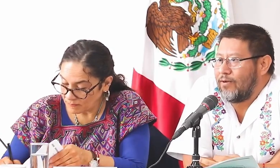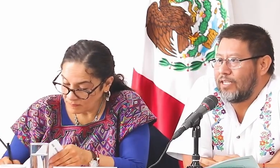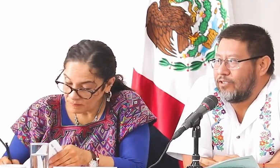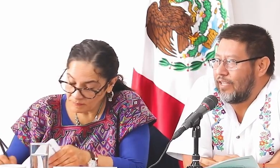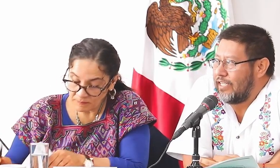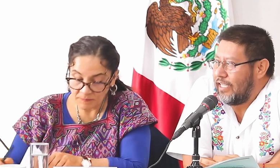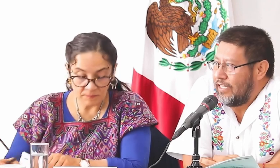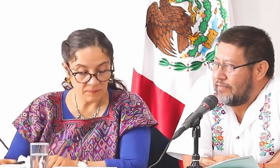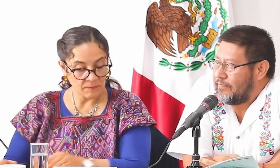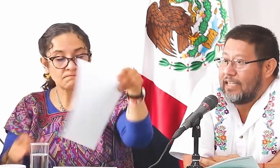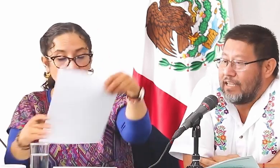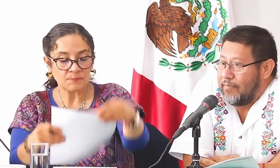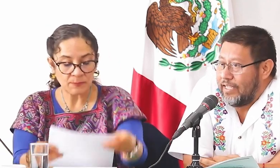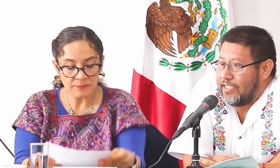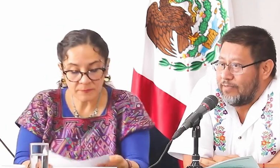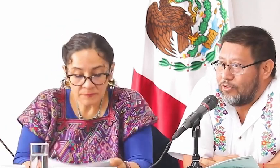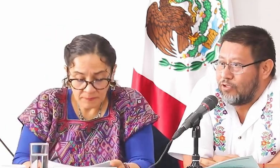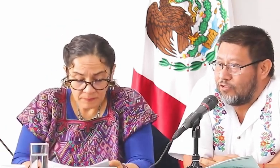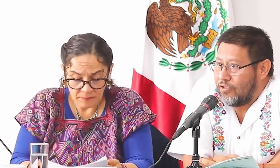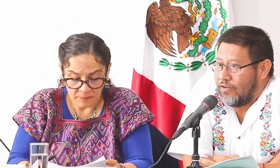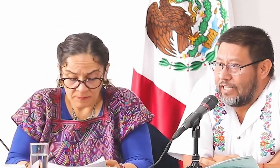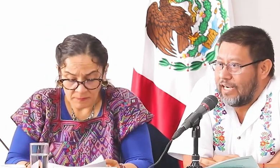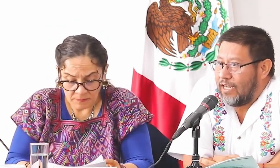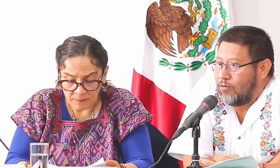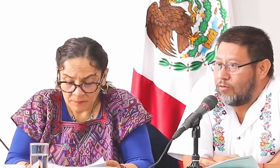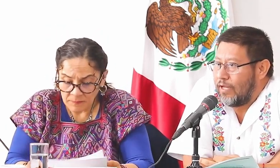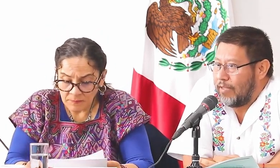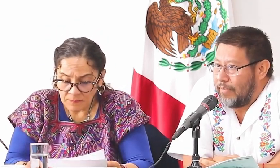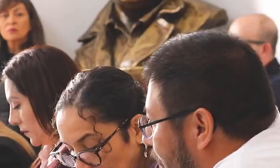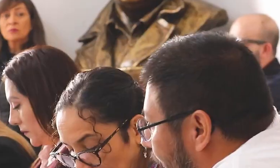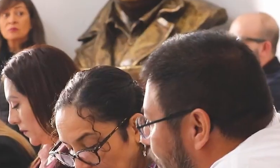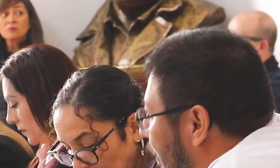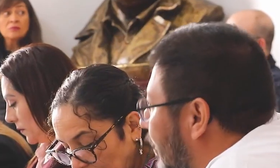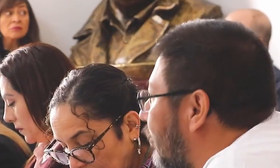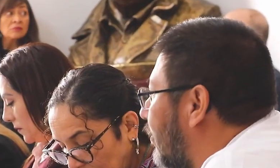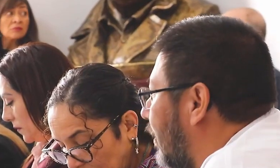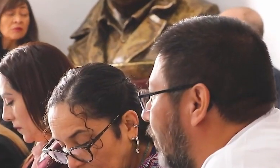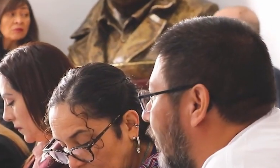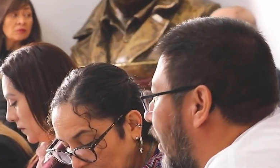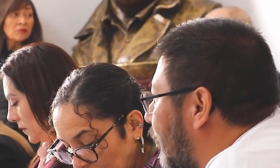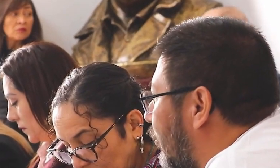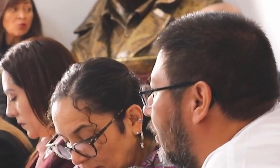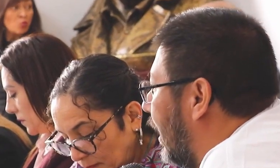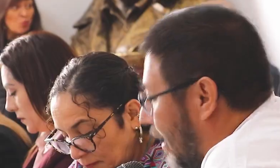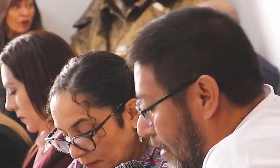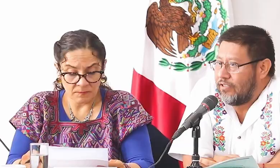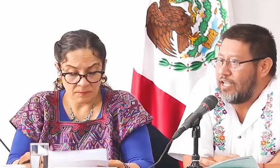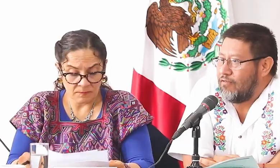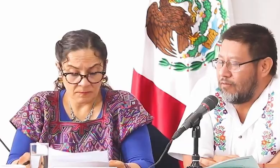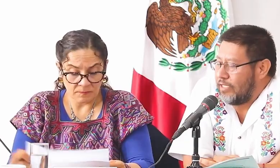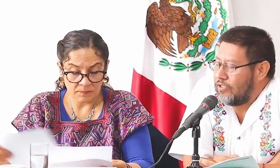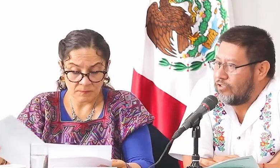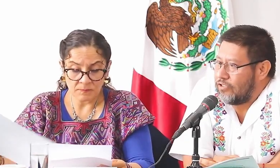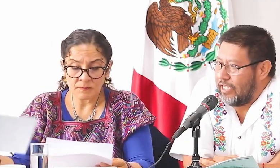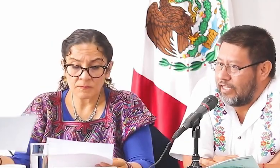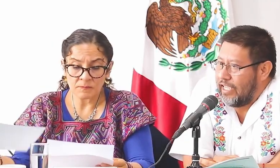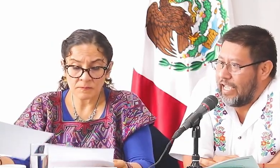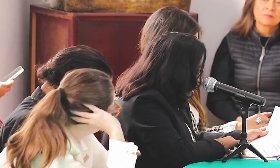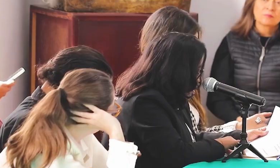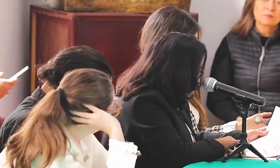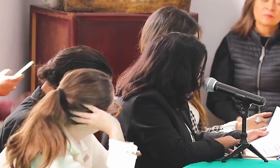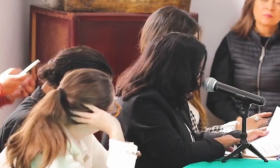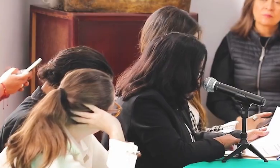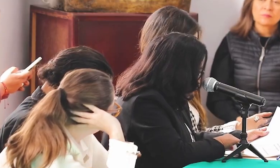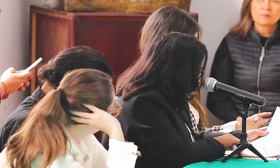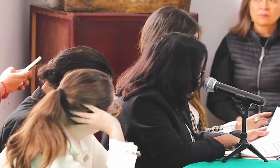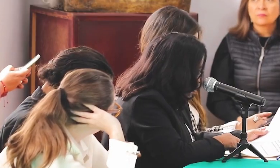la matrícula estudiantil. También deseamos consolidar la cultura de paz y reforzar la capacitación y formación docente. En